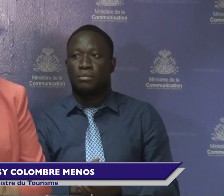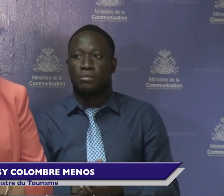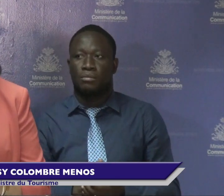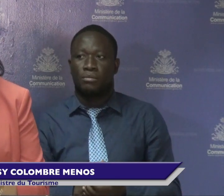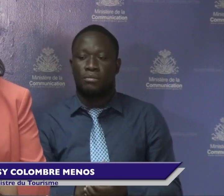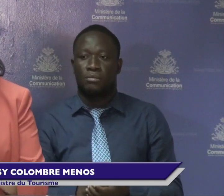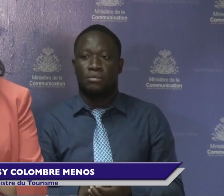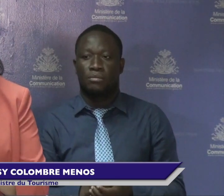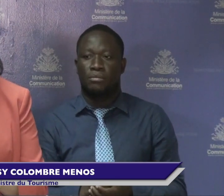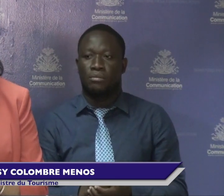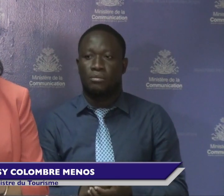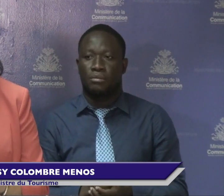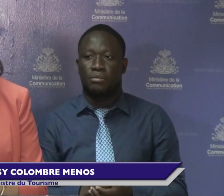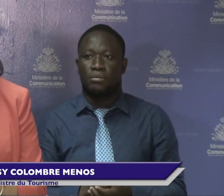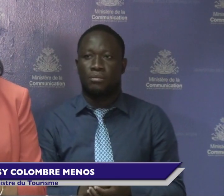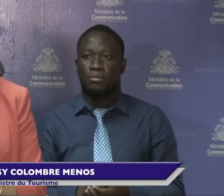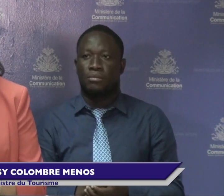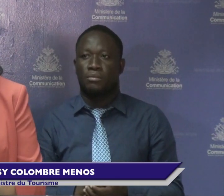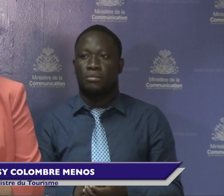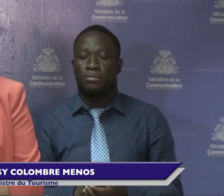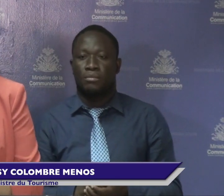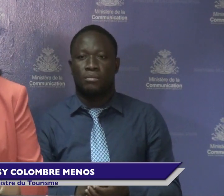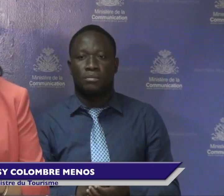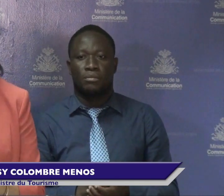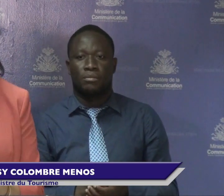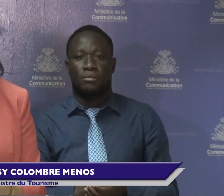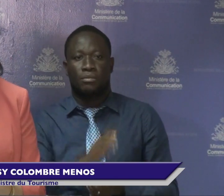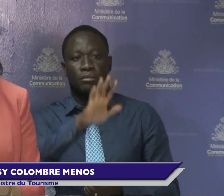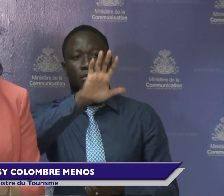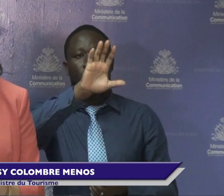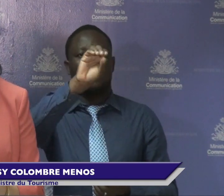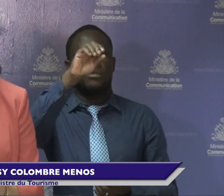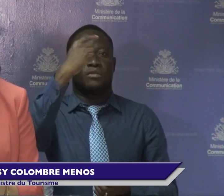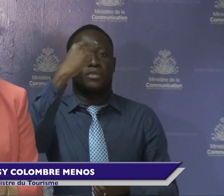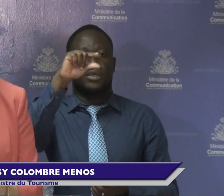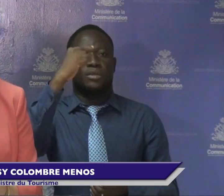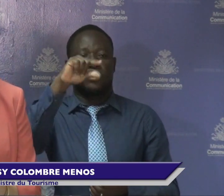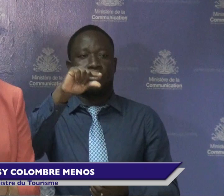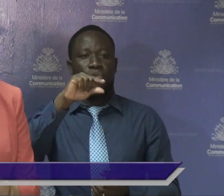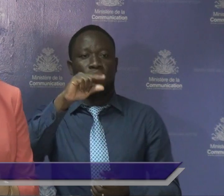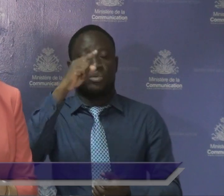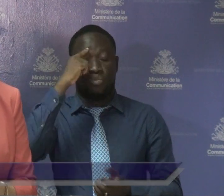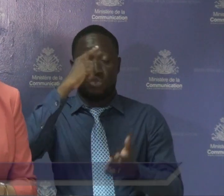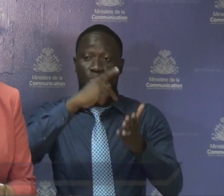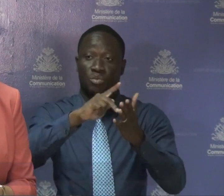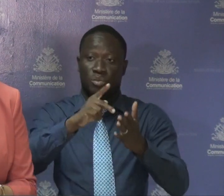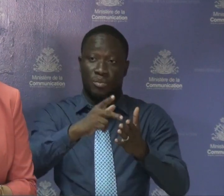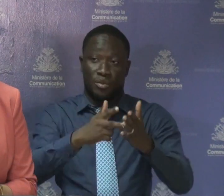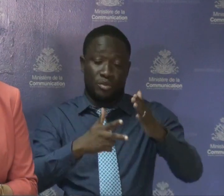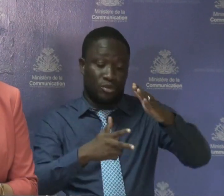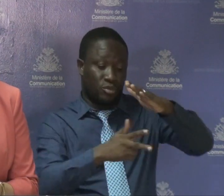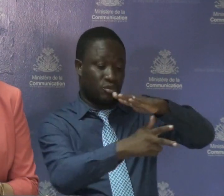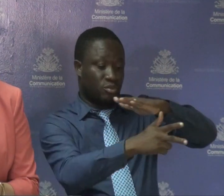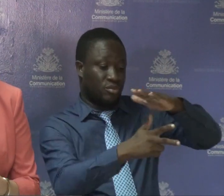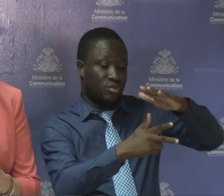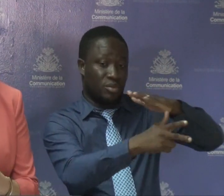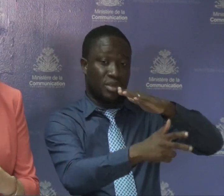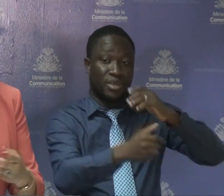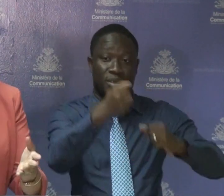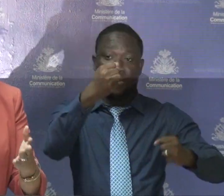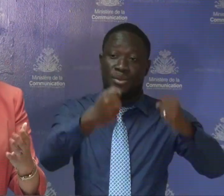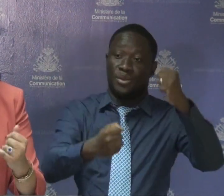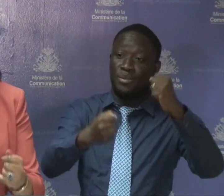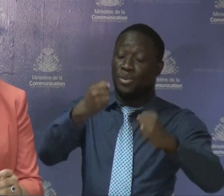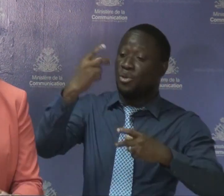Ok, si vous allez dans le parking aéroport, vous payez 50 gouttes. Ok, 50 gouttes pour le parking machine. Pour aller, vous allez